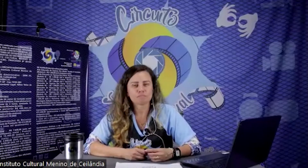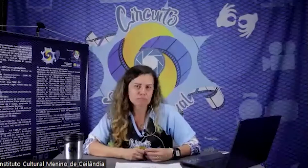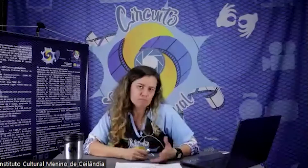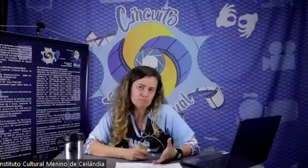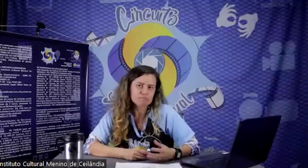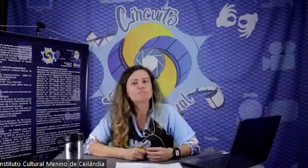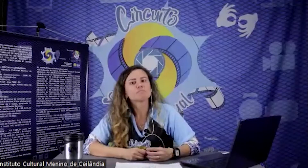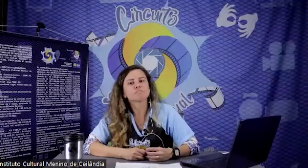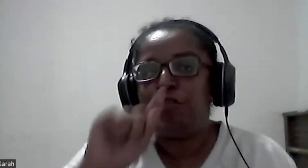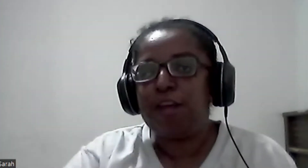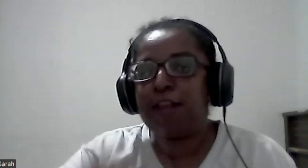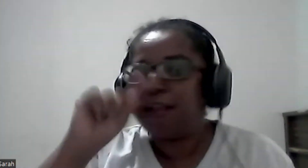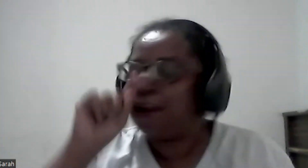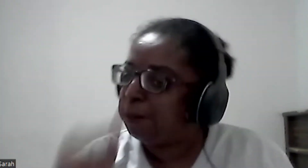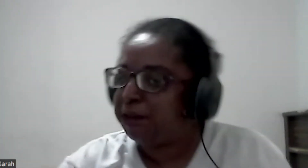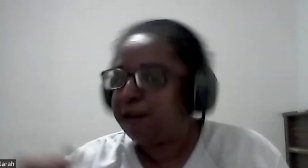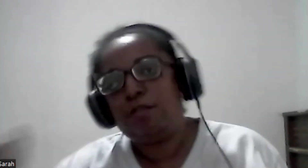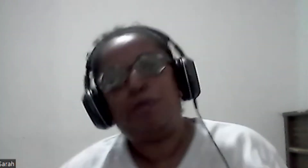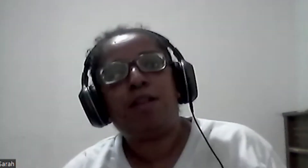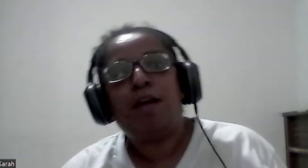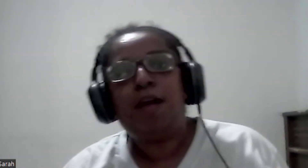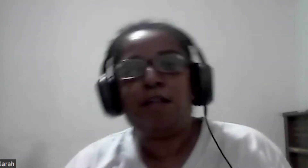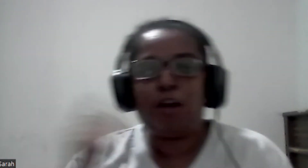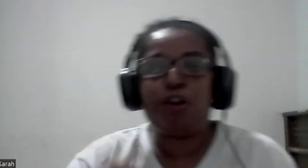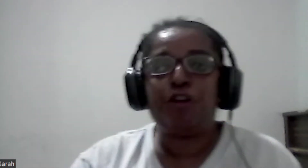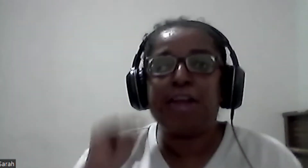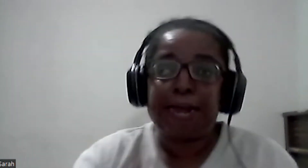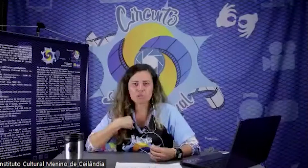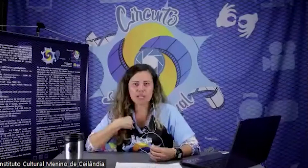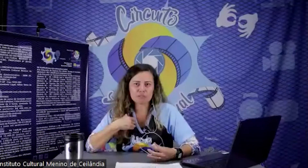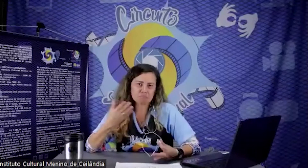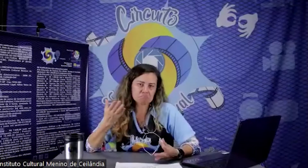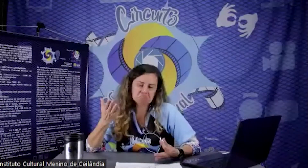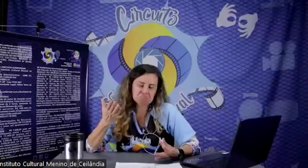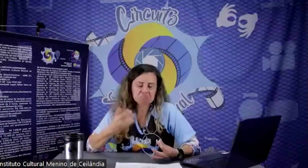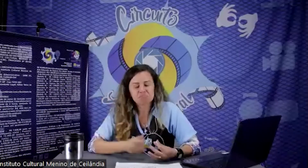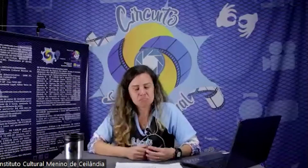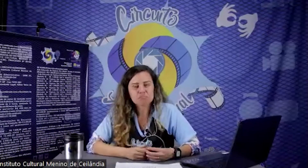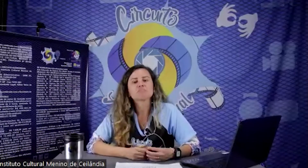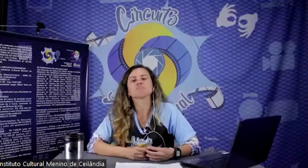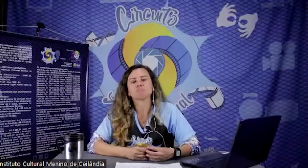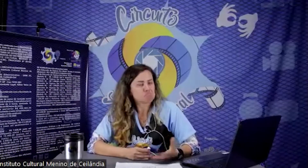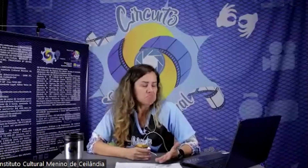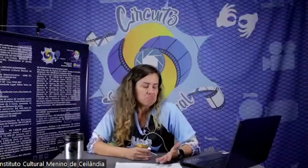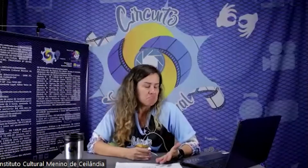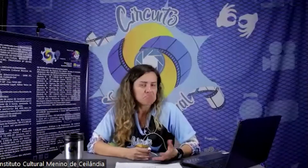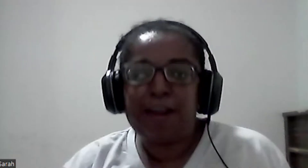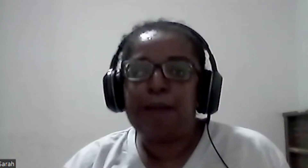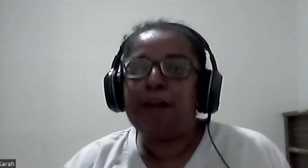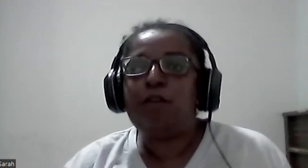pode quebrar todos os dias essas limitações. É. E Só todos nós querer. temos, né? Todos nós temos, é só querer quebrar todos